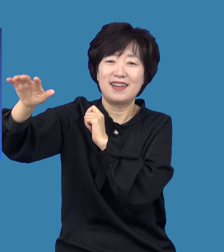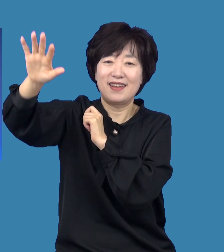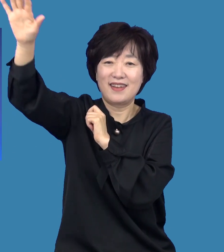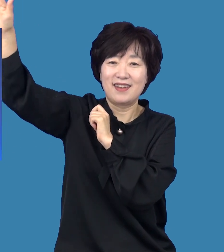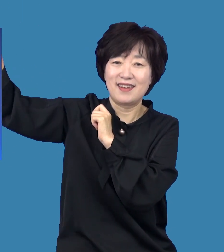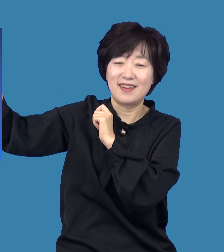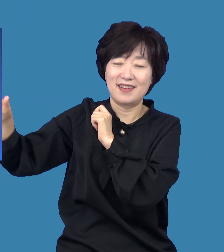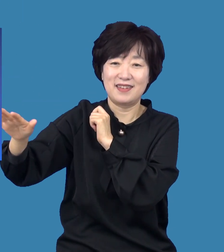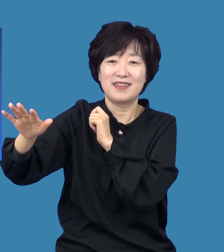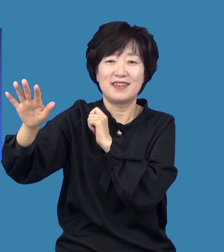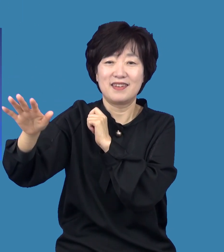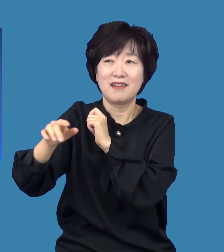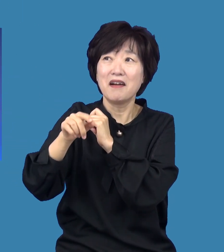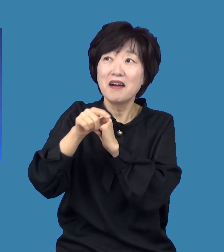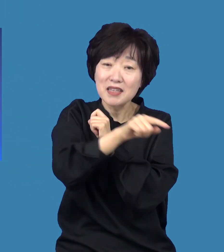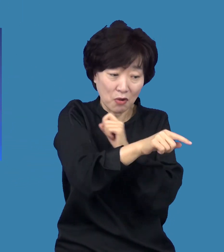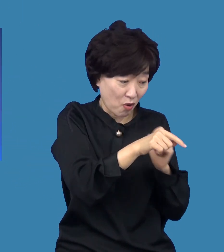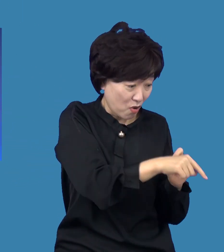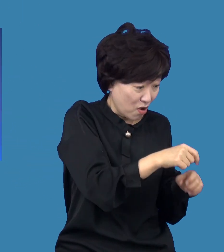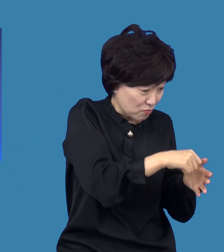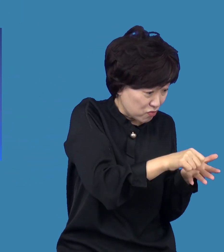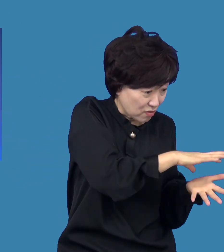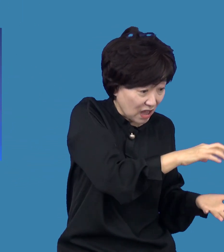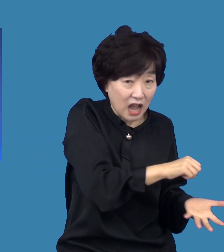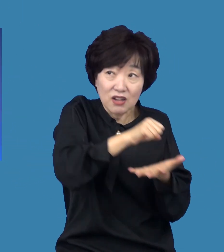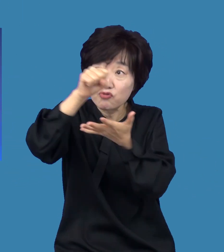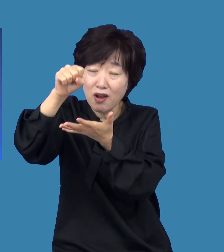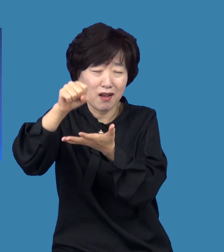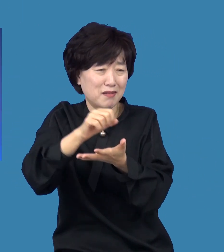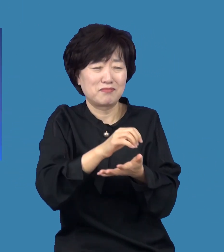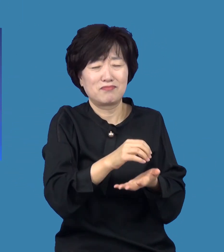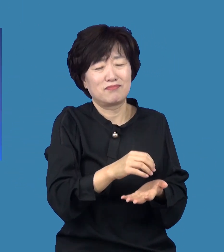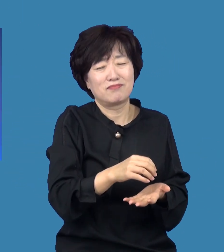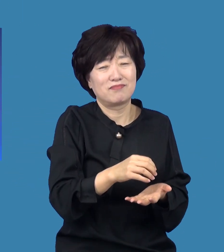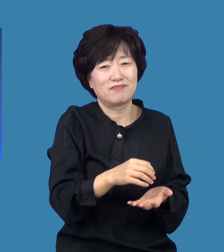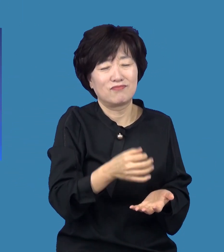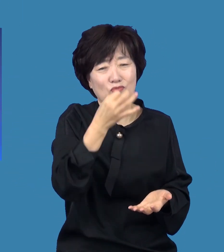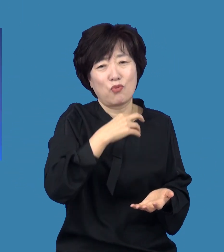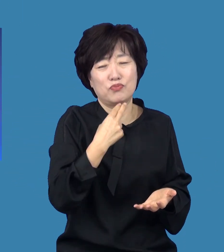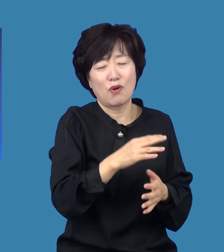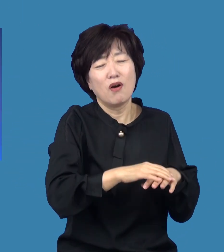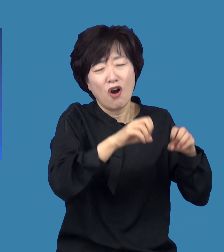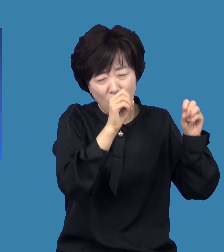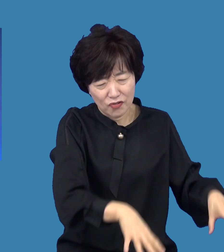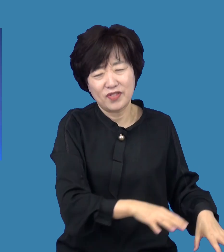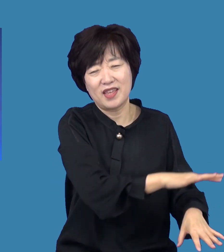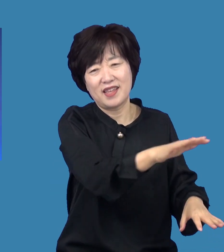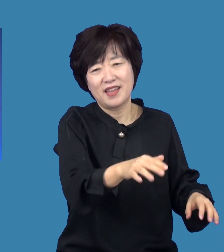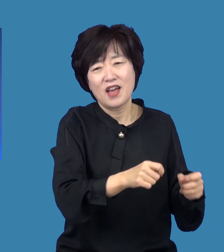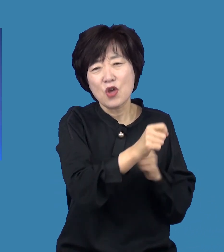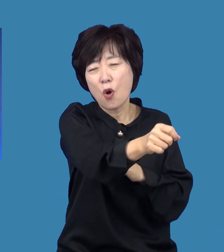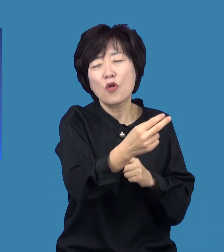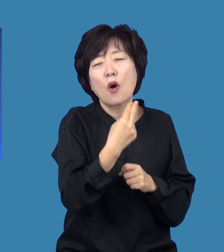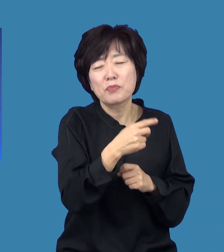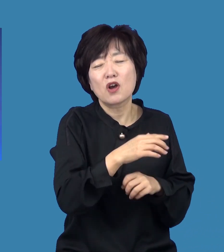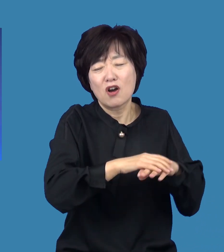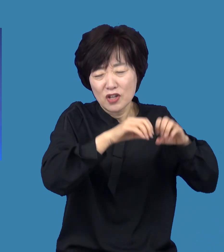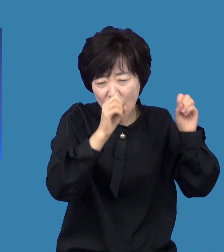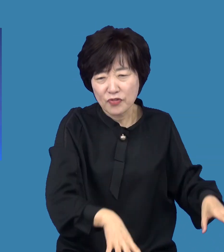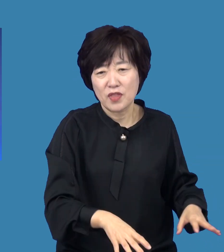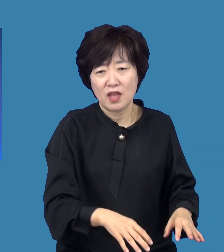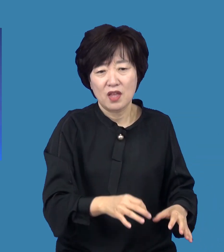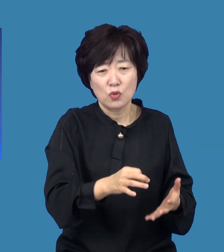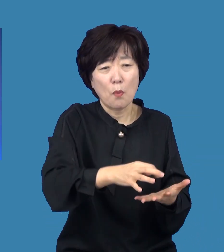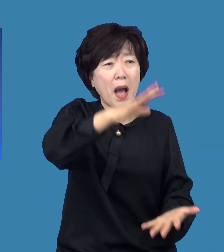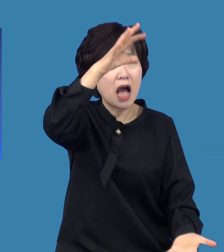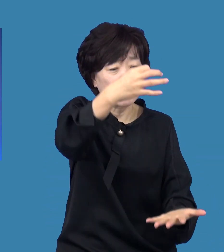여러분 헛된 거지요. 그래서 성경은 영원하지 않은 것에 대해서는 헛되다고 얘기합니다. 뭐 돈을 아무리 많이 벌고 뭐 그래봐야 무슨